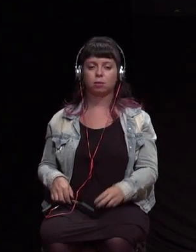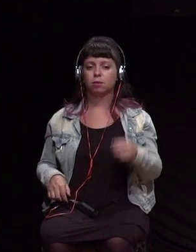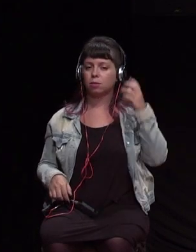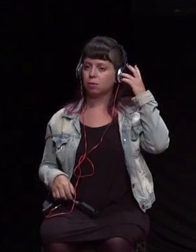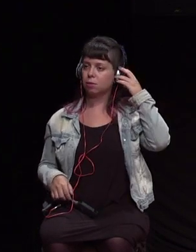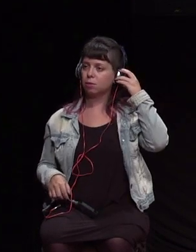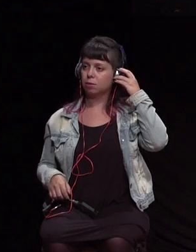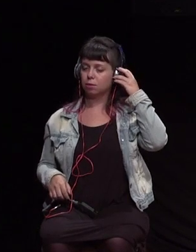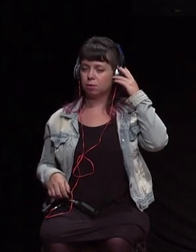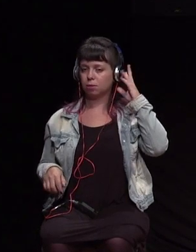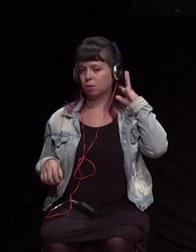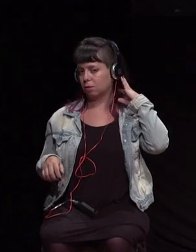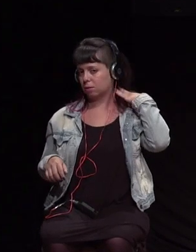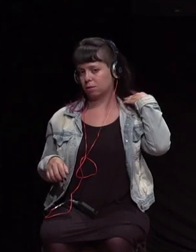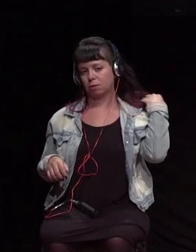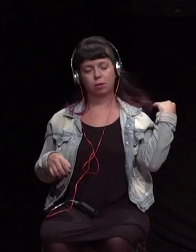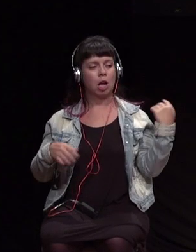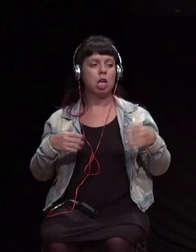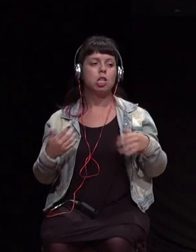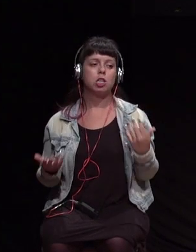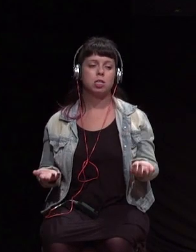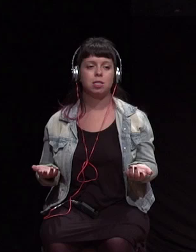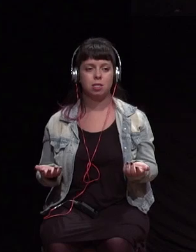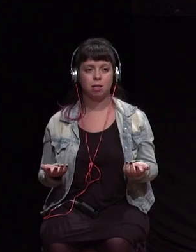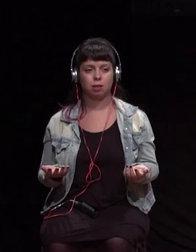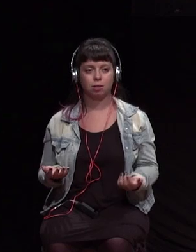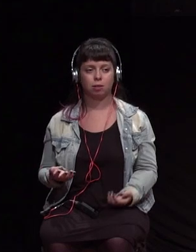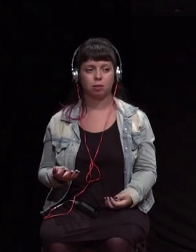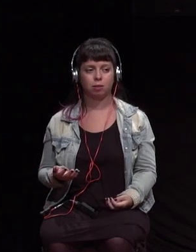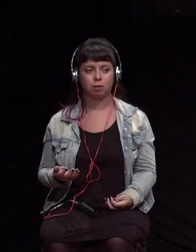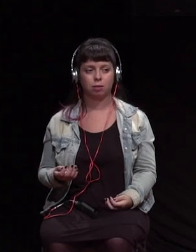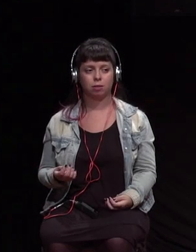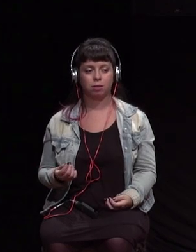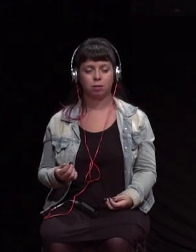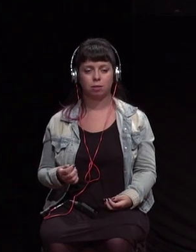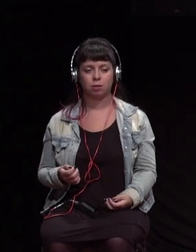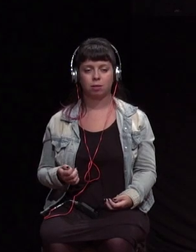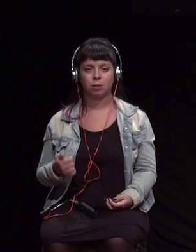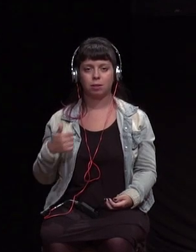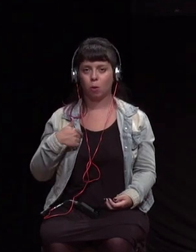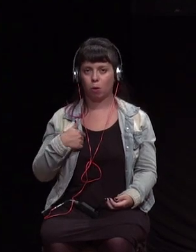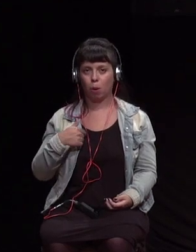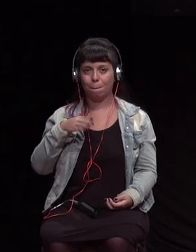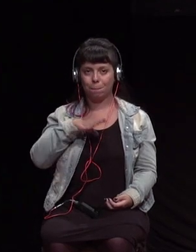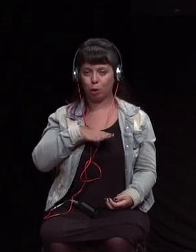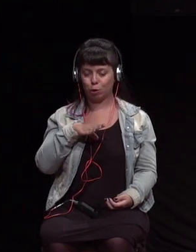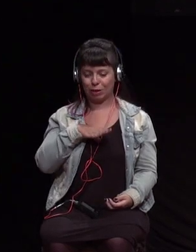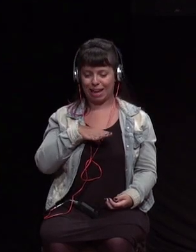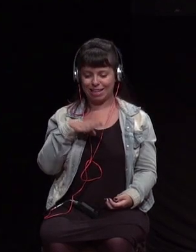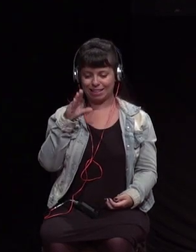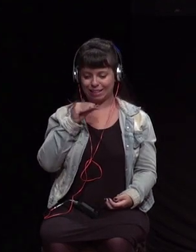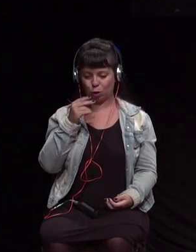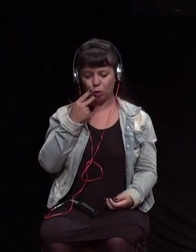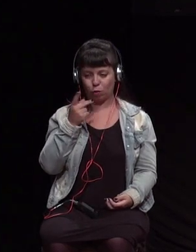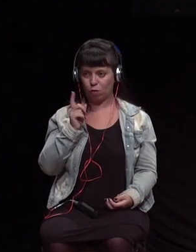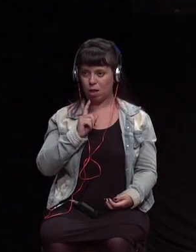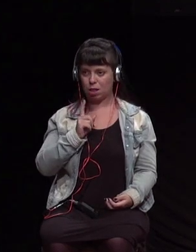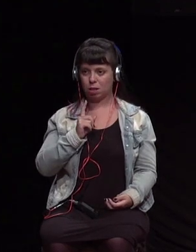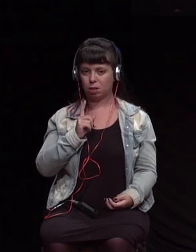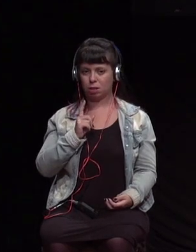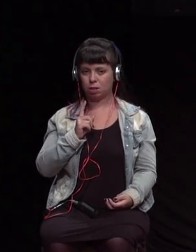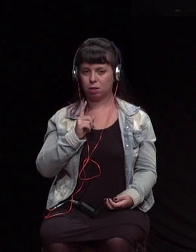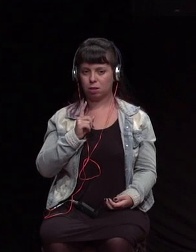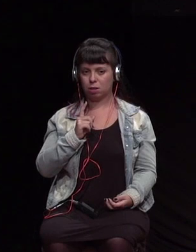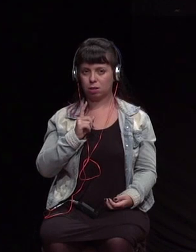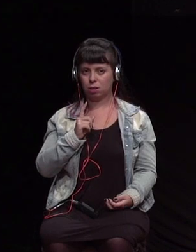So, I don't quite, I don't have any Portuguese language skills to speak of, actually. So, I'm not quite sure